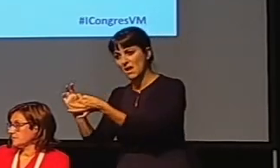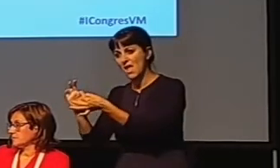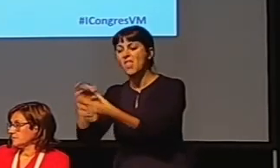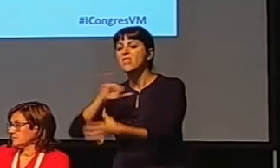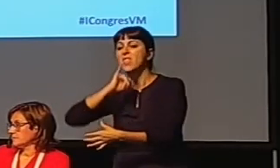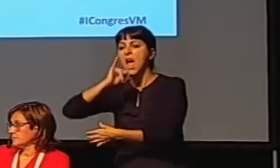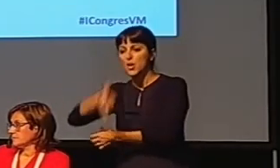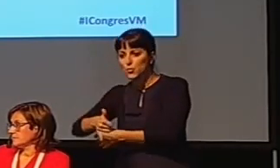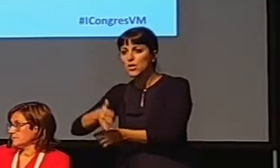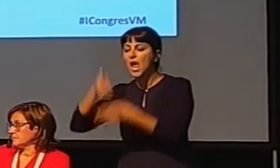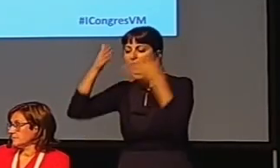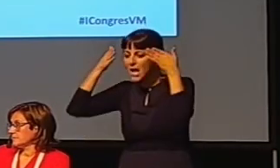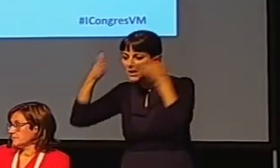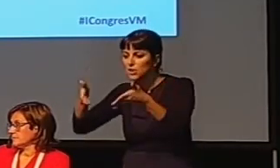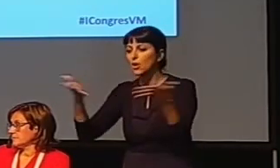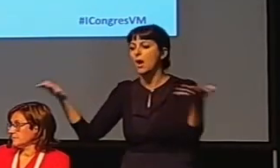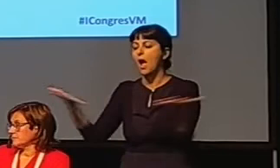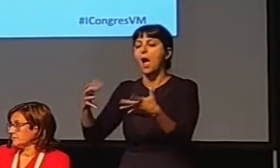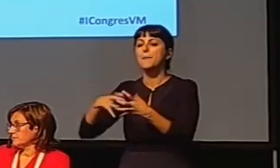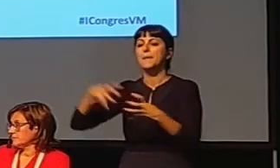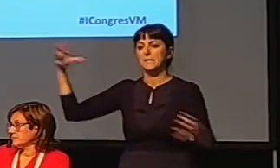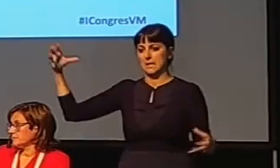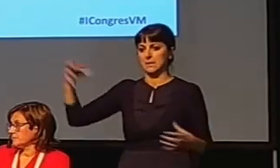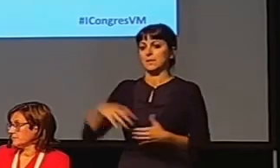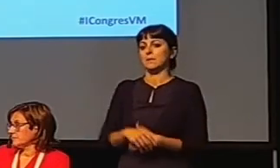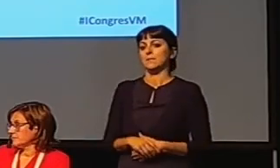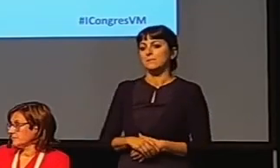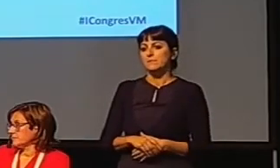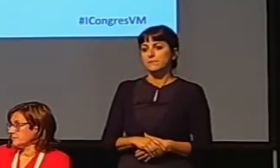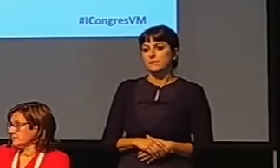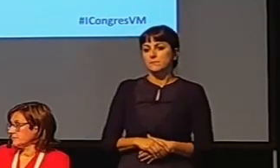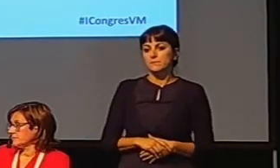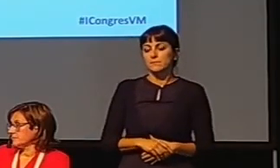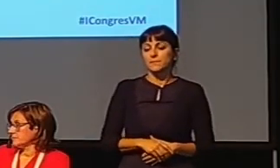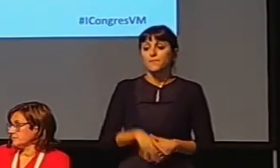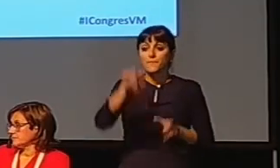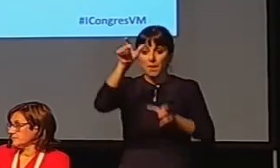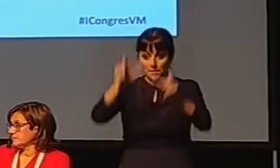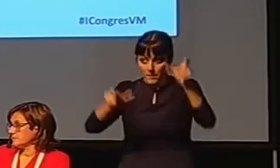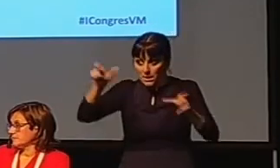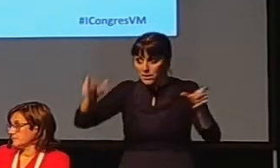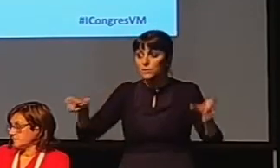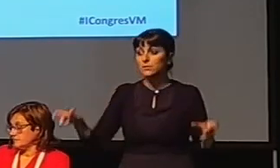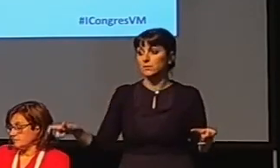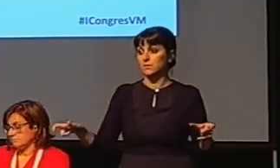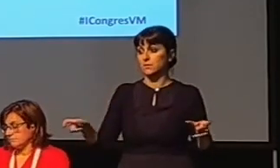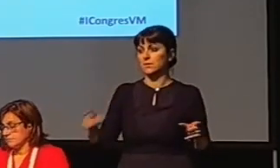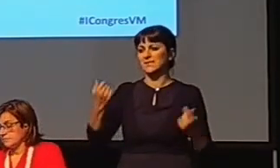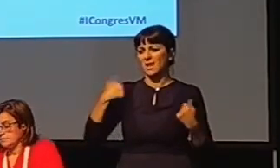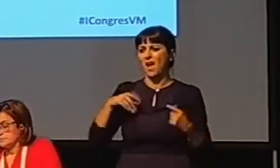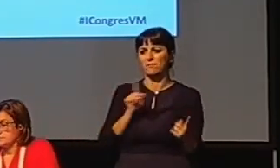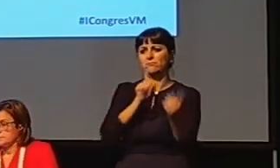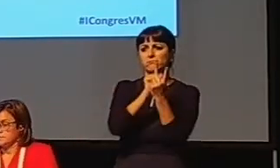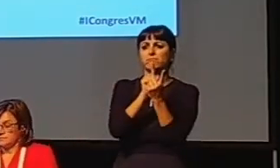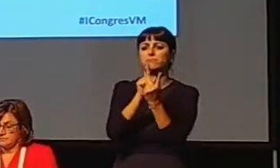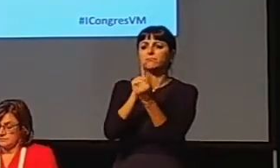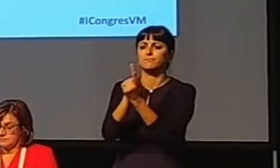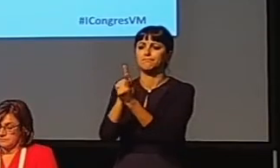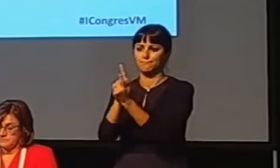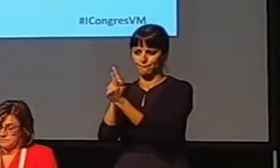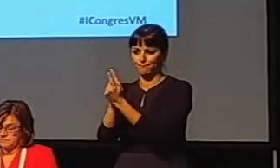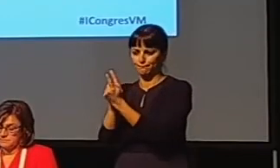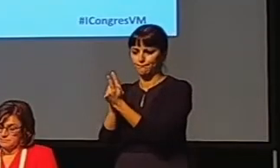denúncia i a l'atenció d'emergència. La gent que esteu a primera línia, sí?